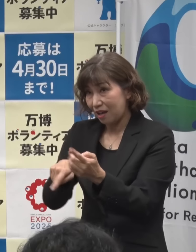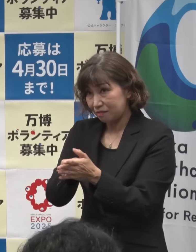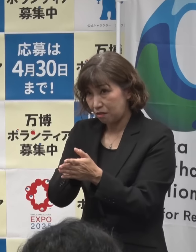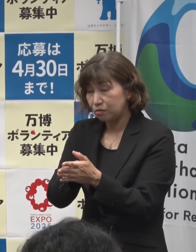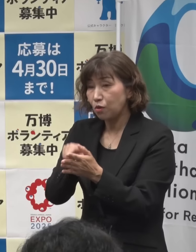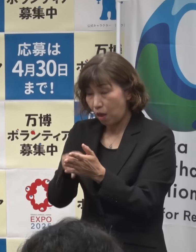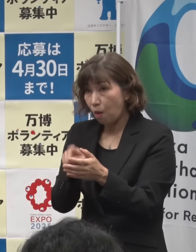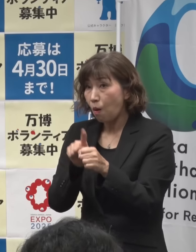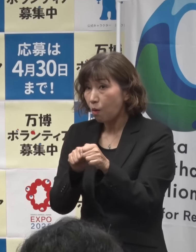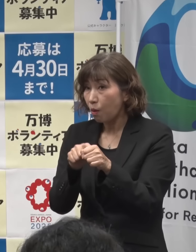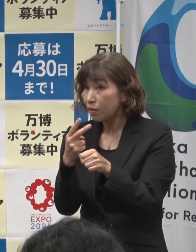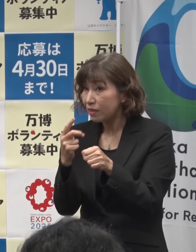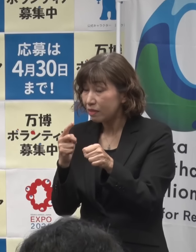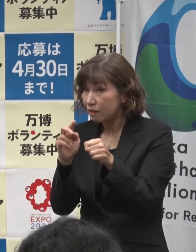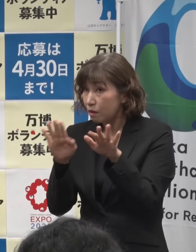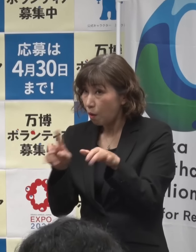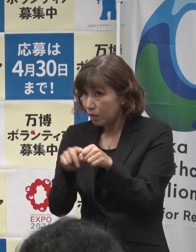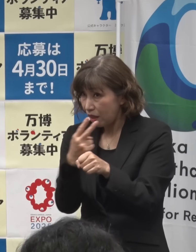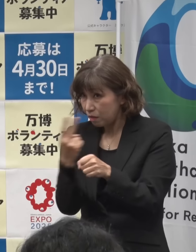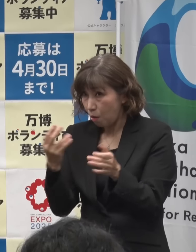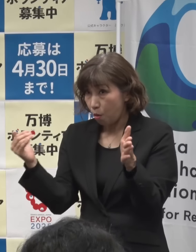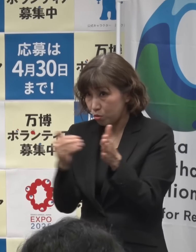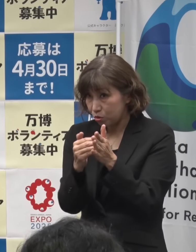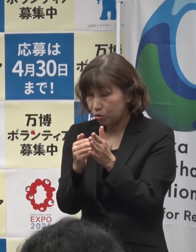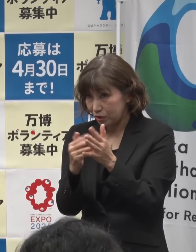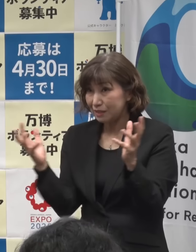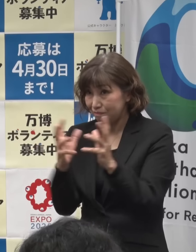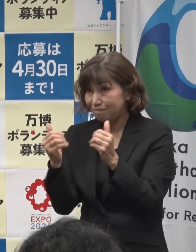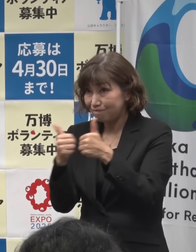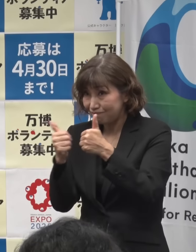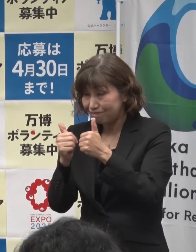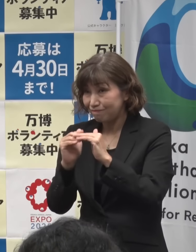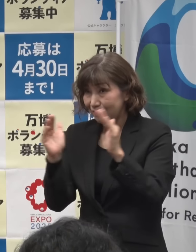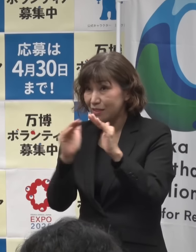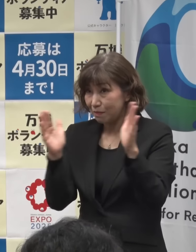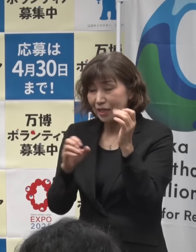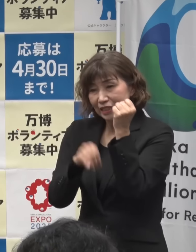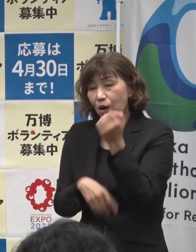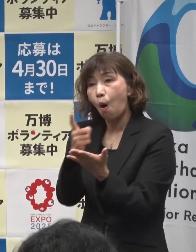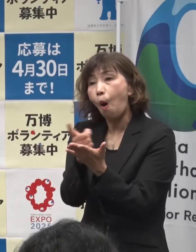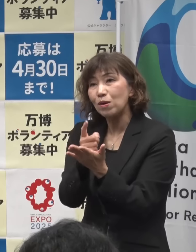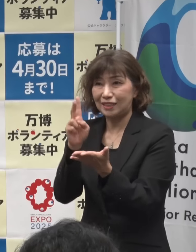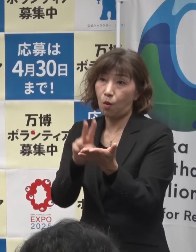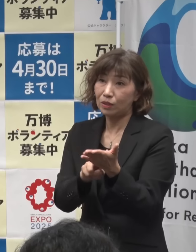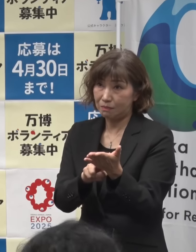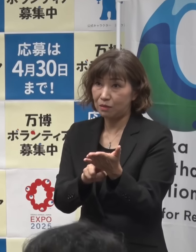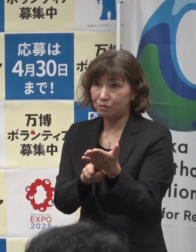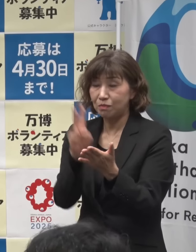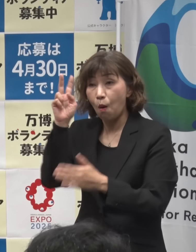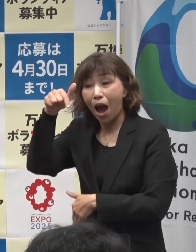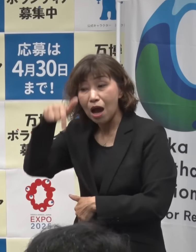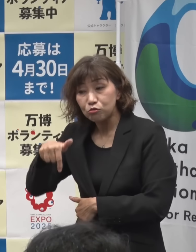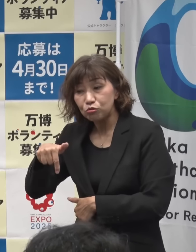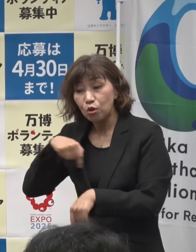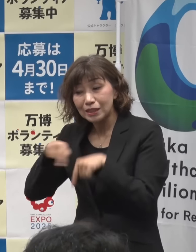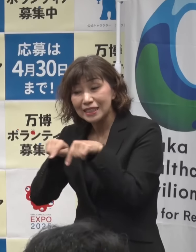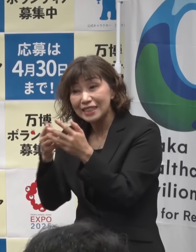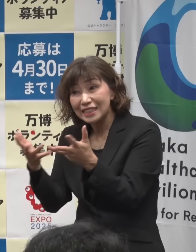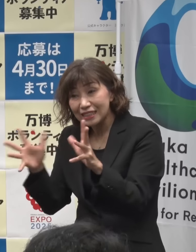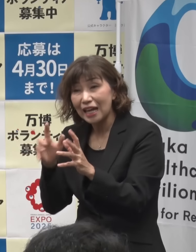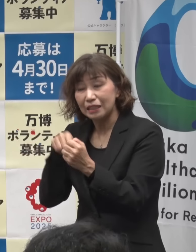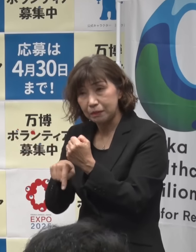、そして基本方針を定めていくということになります。あの大阪のやっぱり自治体においてもやっぱり大都市部